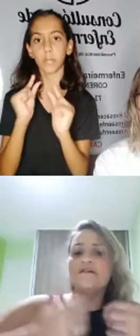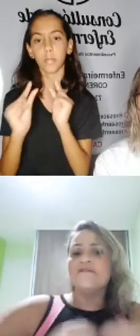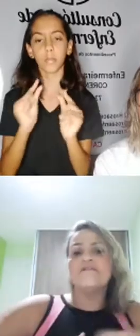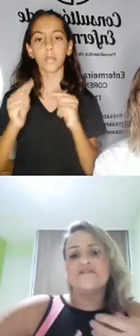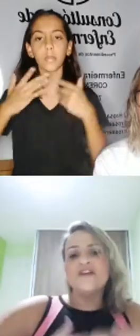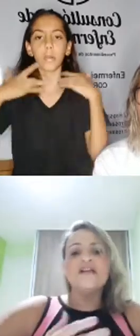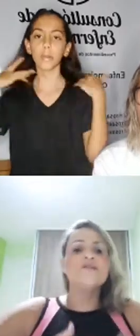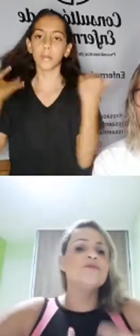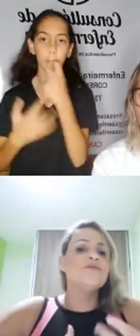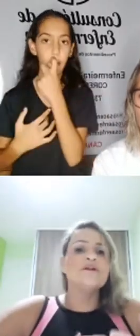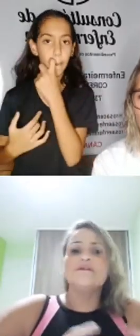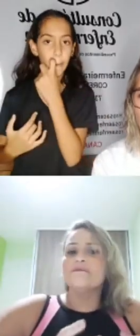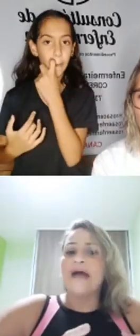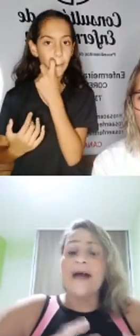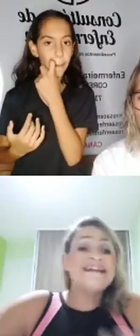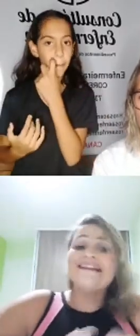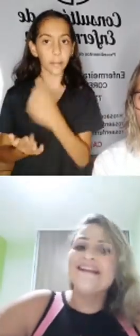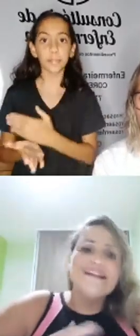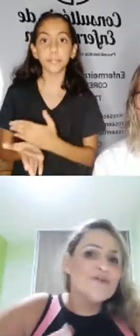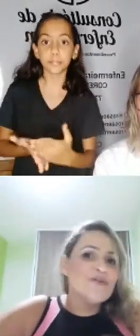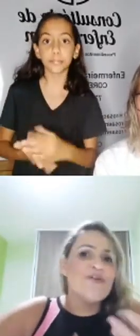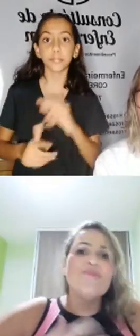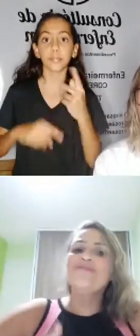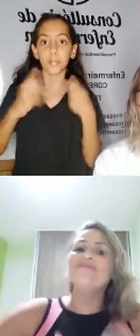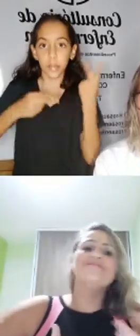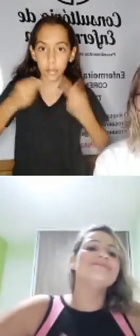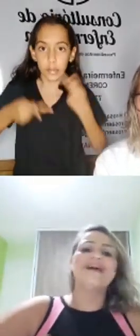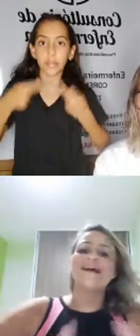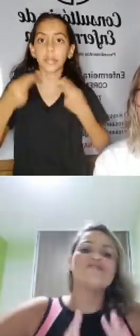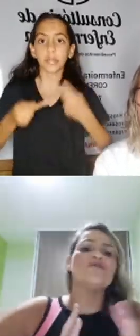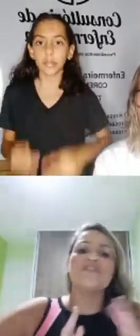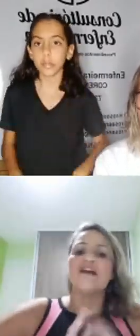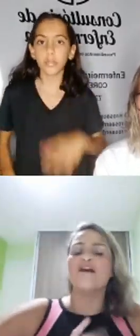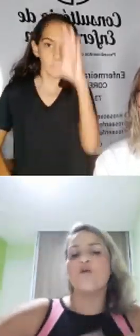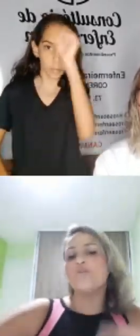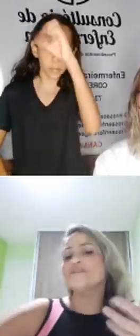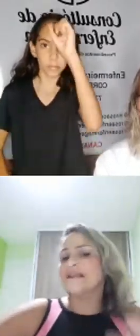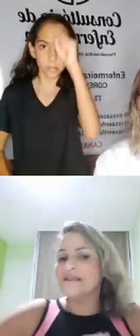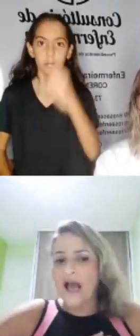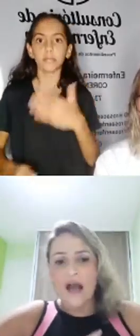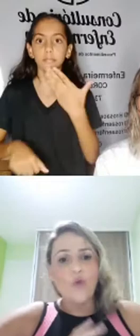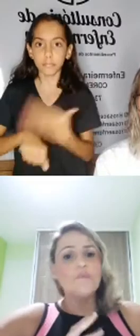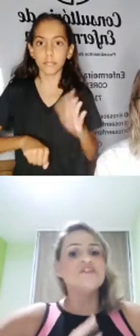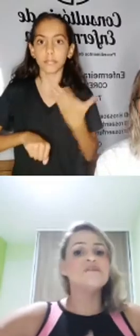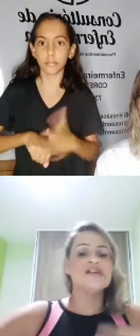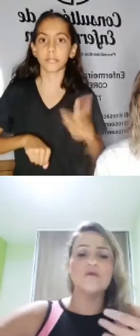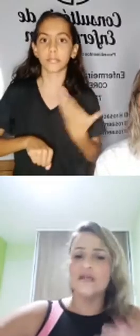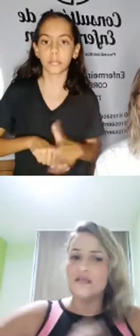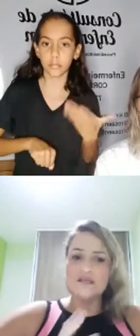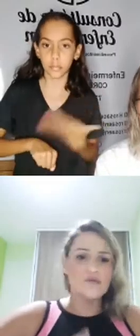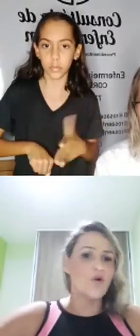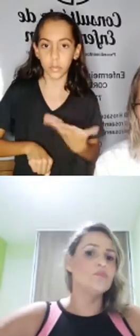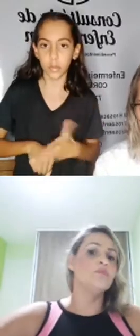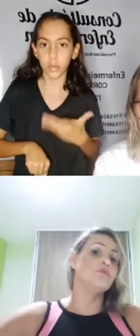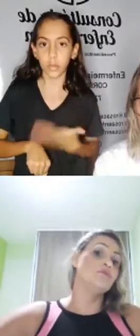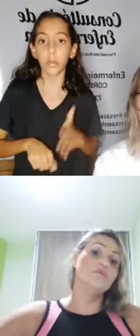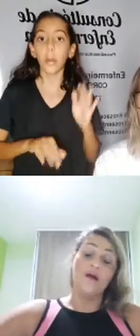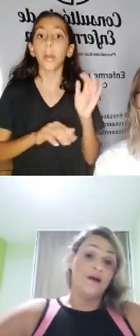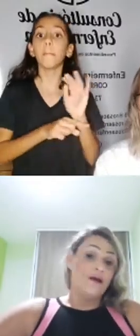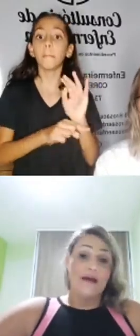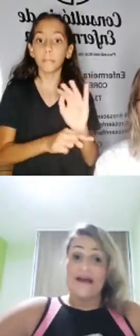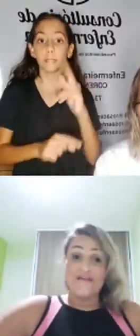e vendo, aprendendo como resolver, ou como tratar, como minimizar o risco,